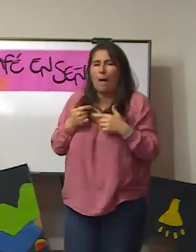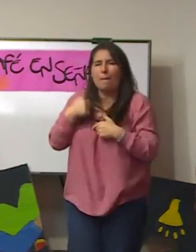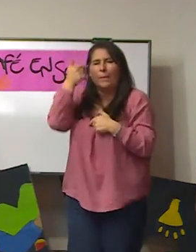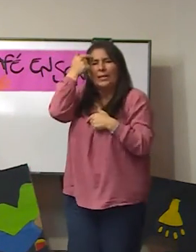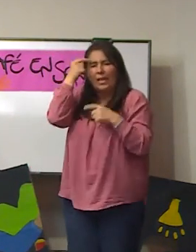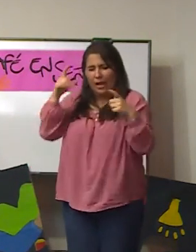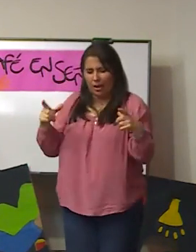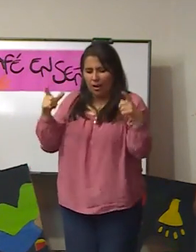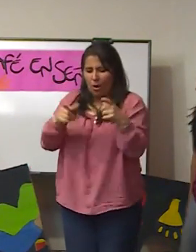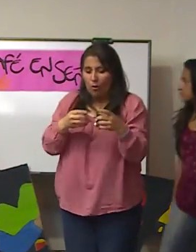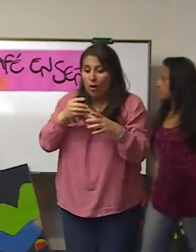persona le guste.